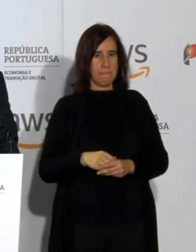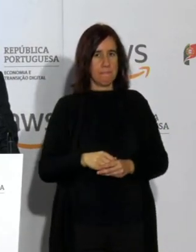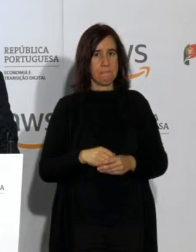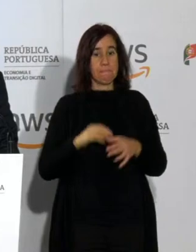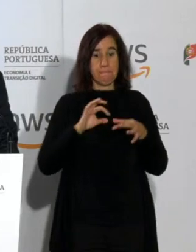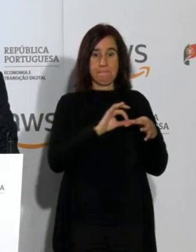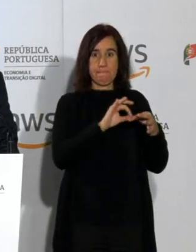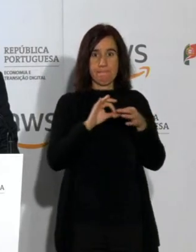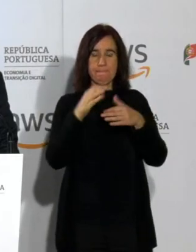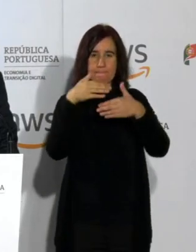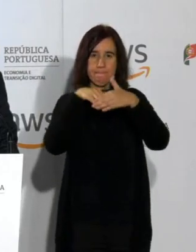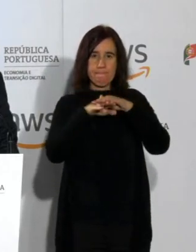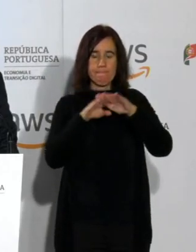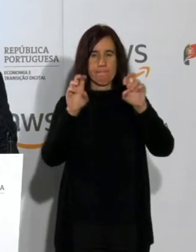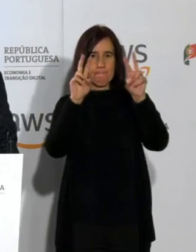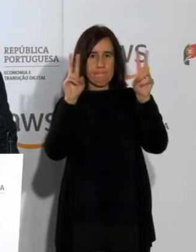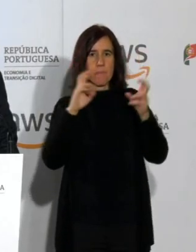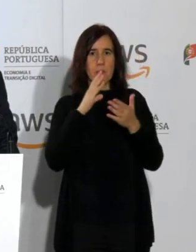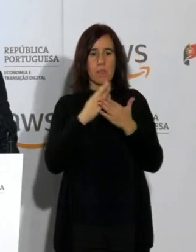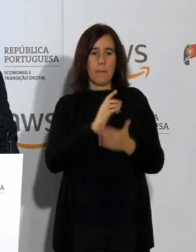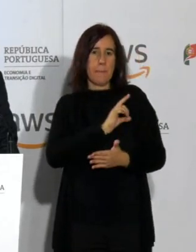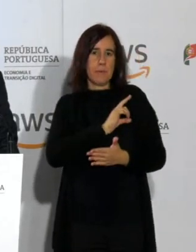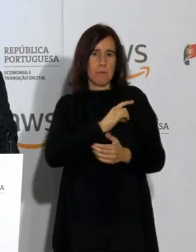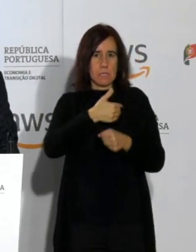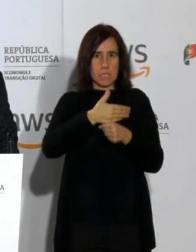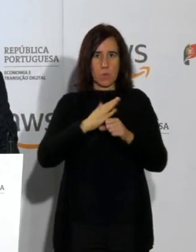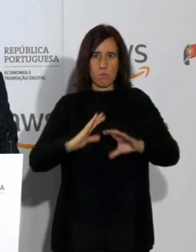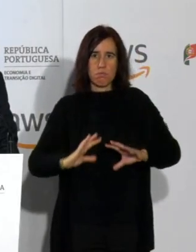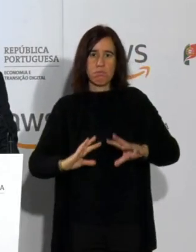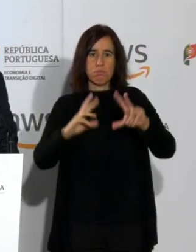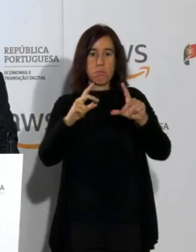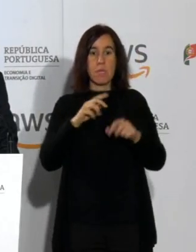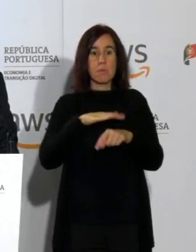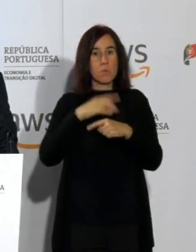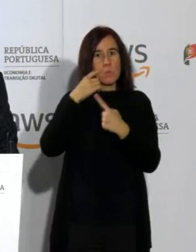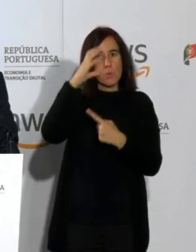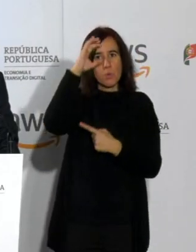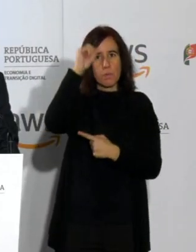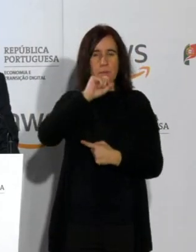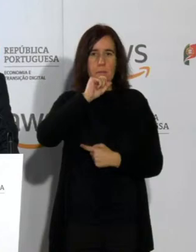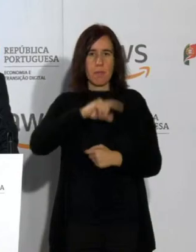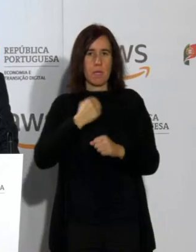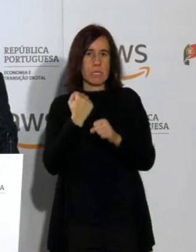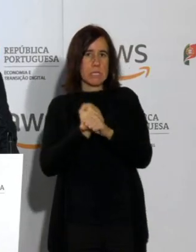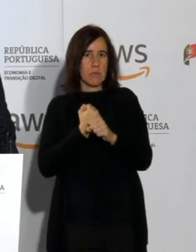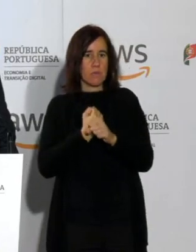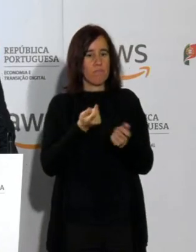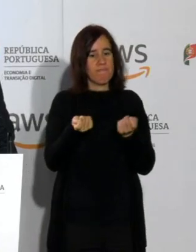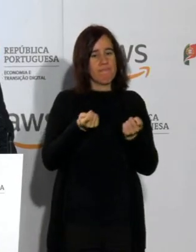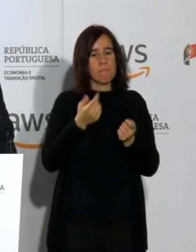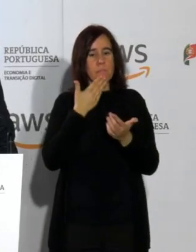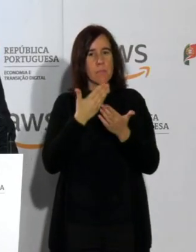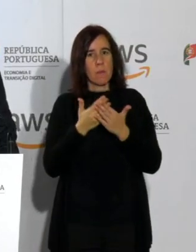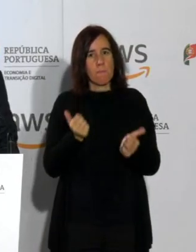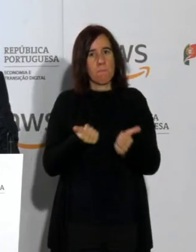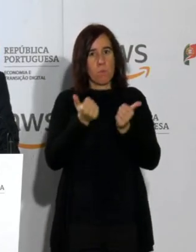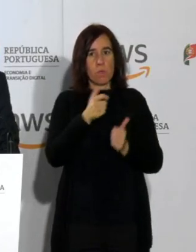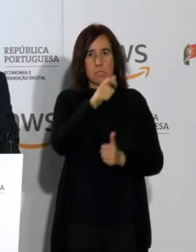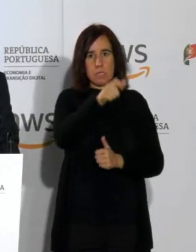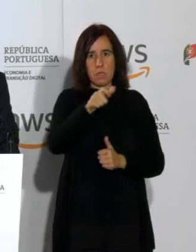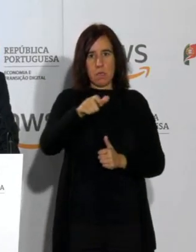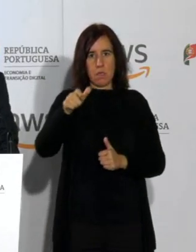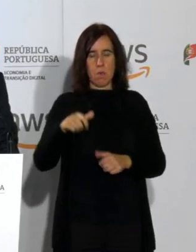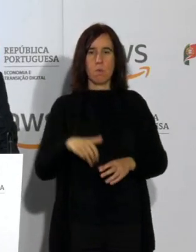de promover o progresso tecnológico do setor privado, permitirá à administração pública melhorar os serviços que presta ao cidadão. Uma